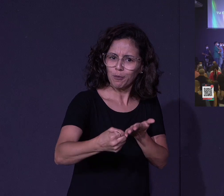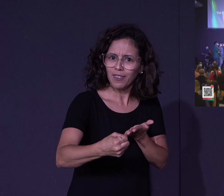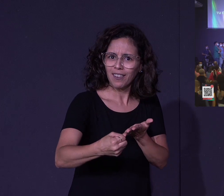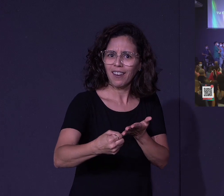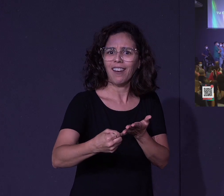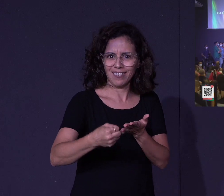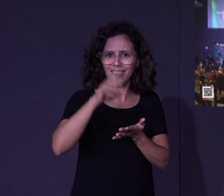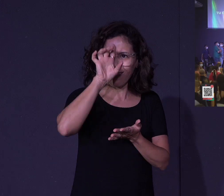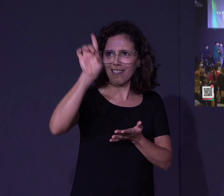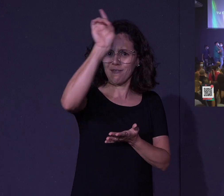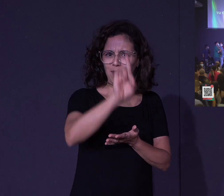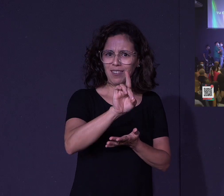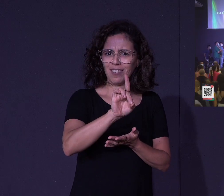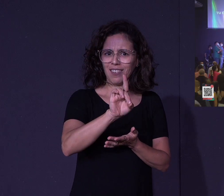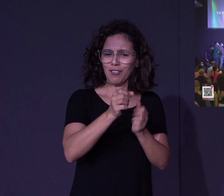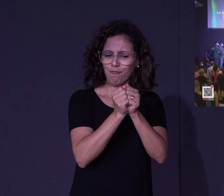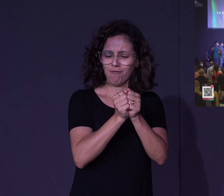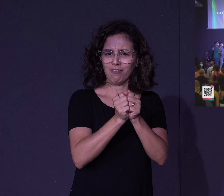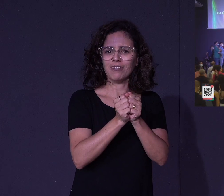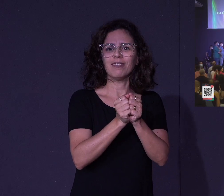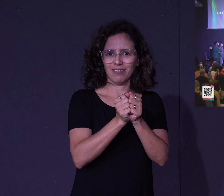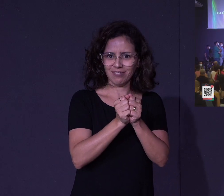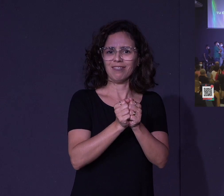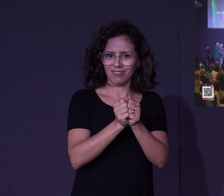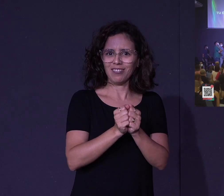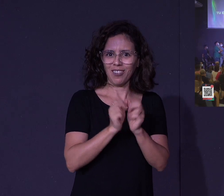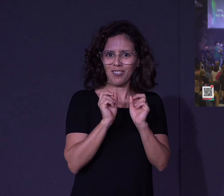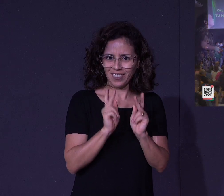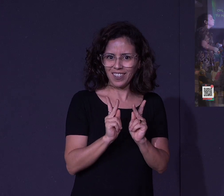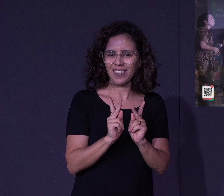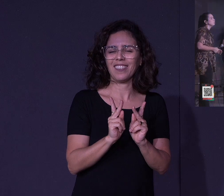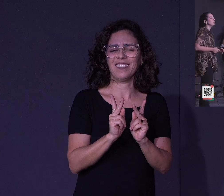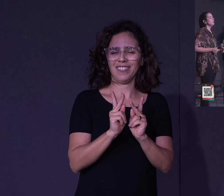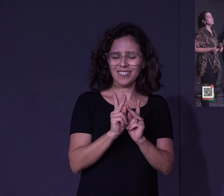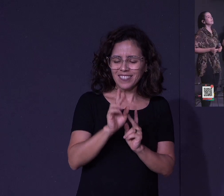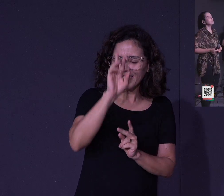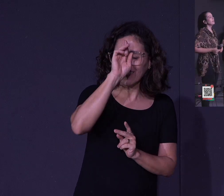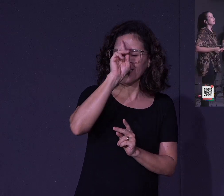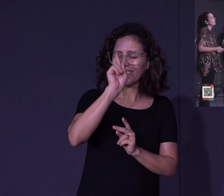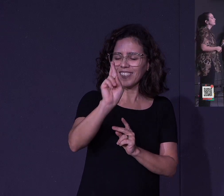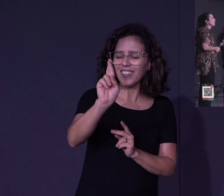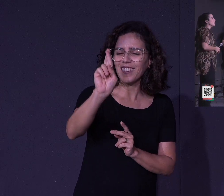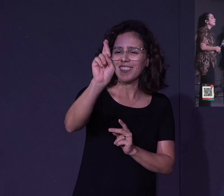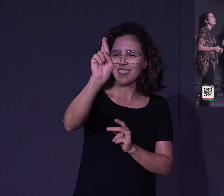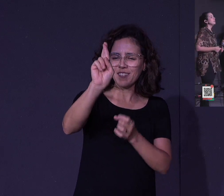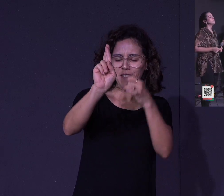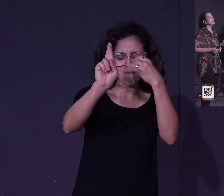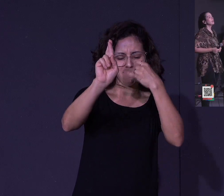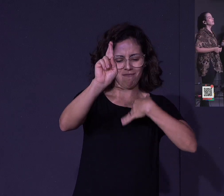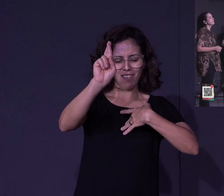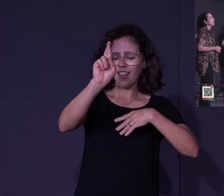Ele é Deus presente, Ele é o Emanuel, Ele é Deus conosco, Ele é socorro bem presente na hora da